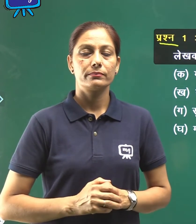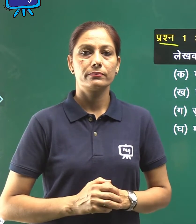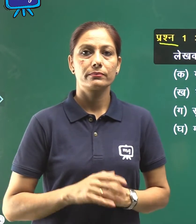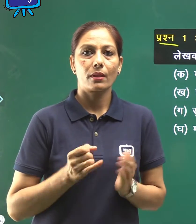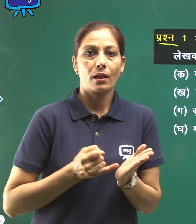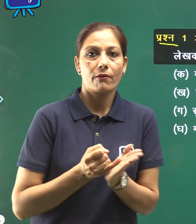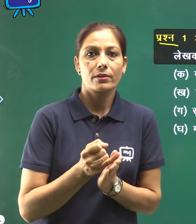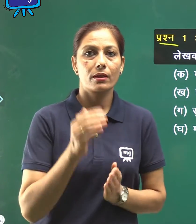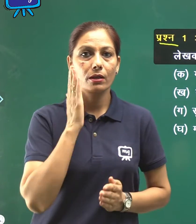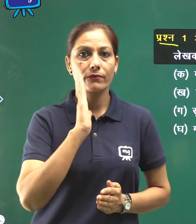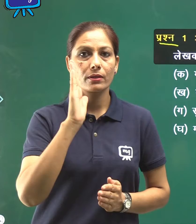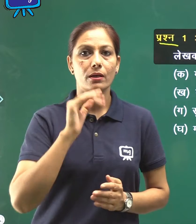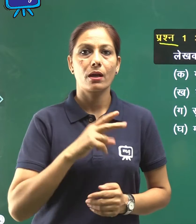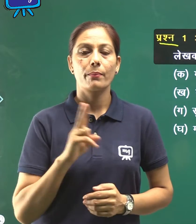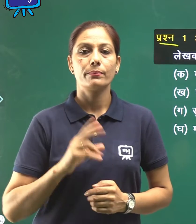ग्रामश्री कविता के